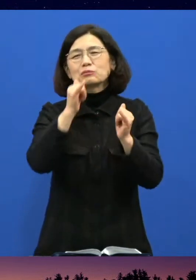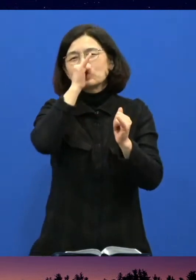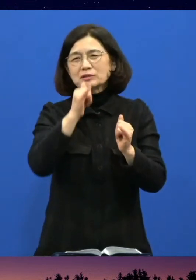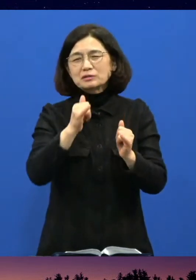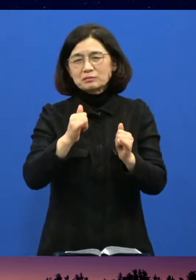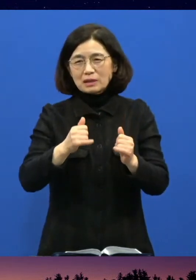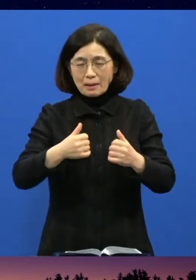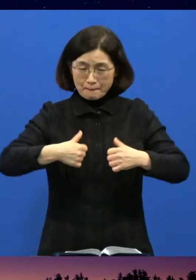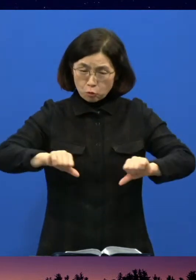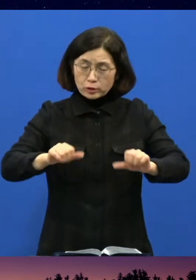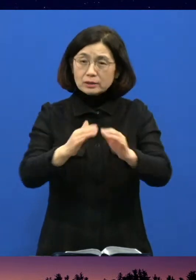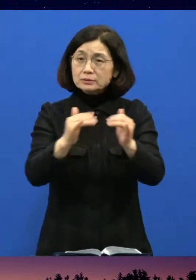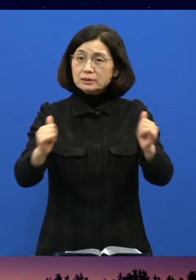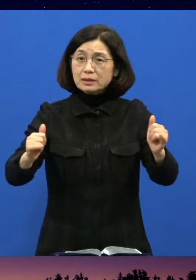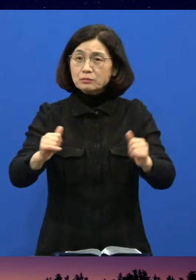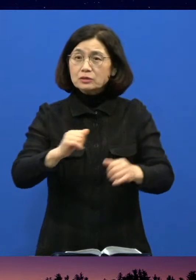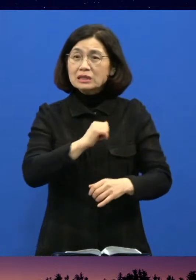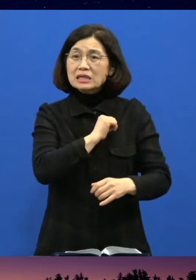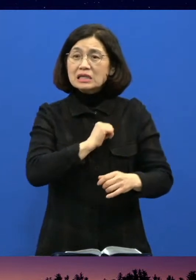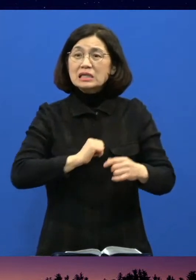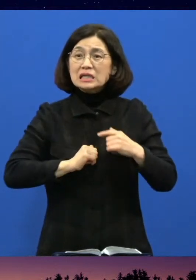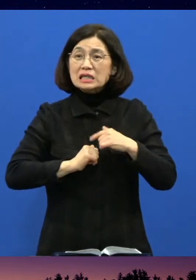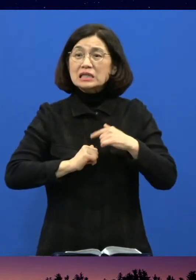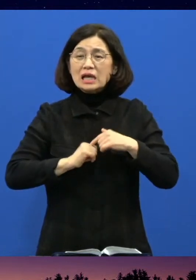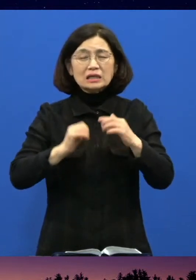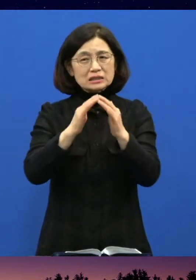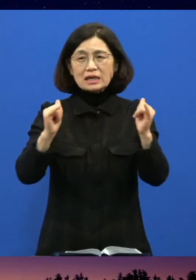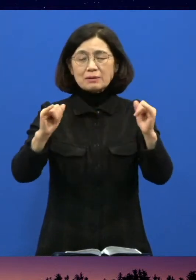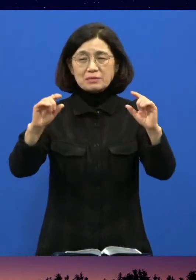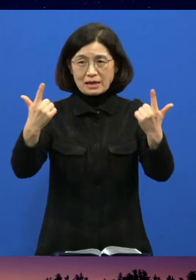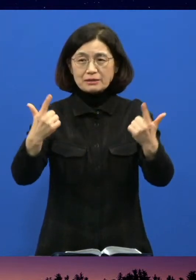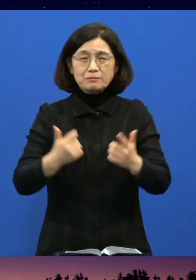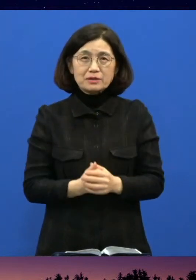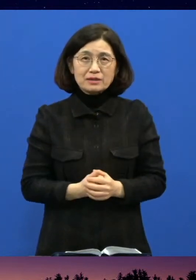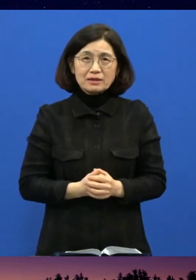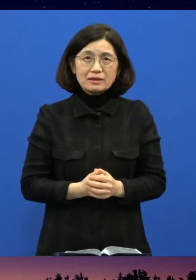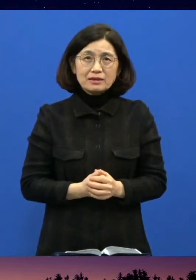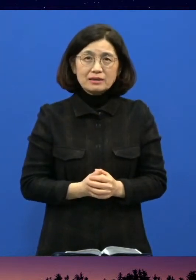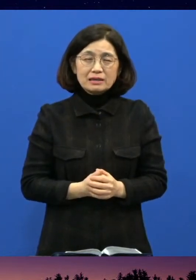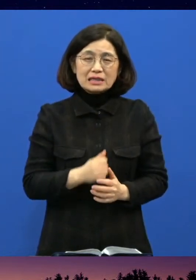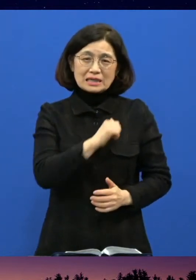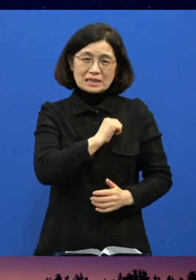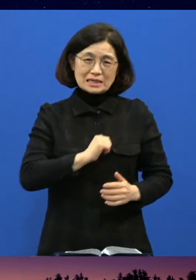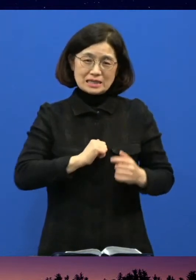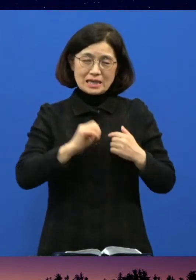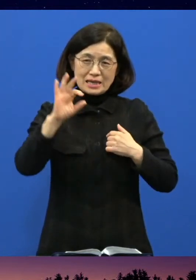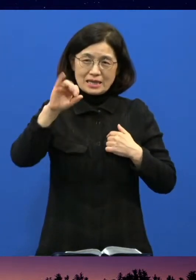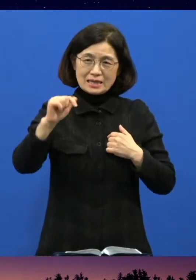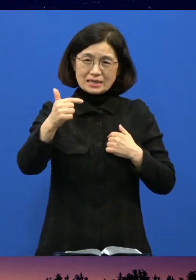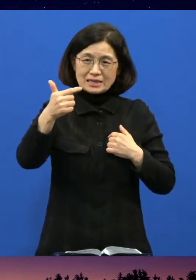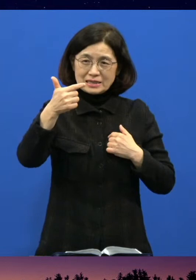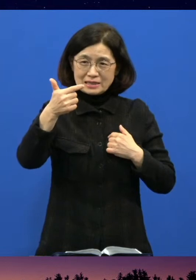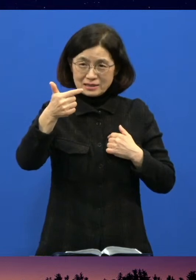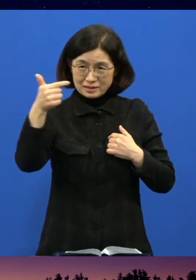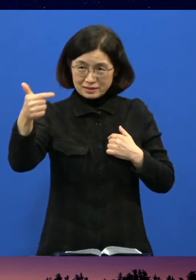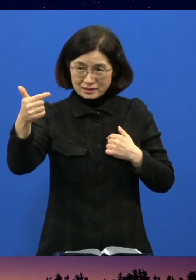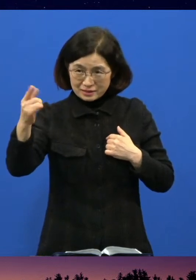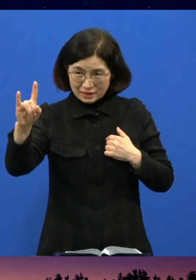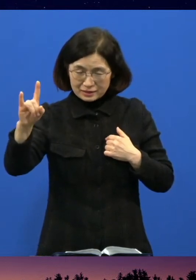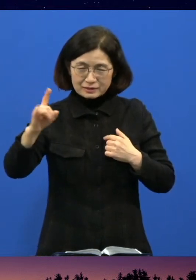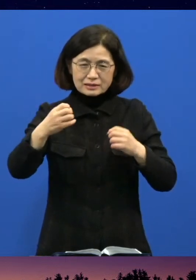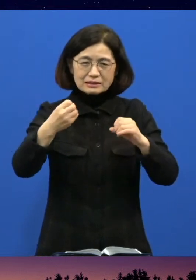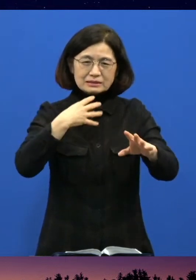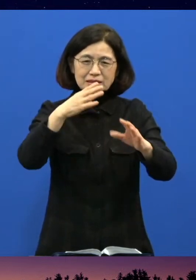아니에요. 인내는 언제요? 응답할 때까지. 자, 하나님이 응답을 하시기